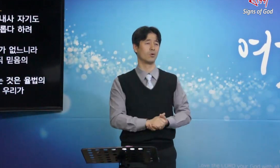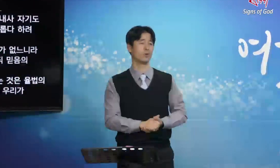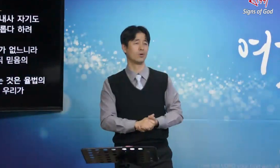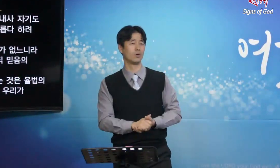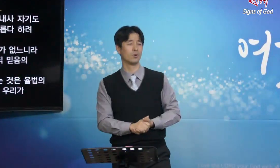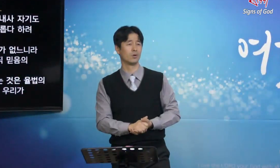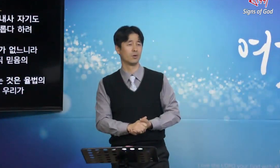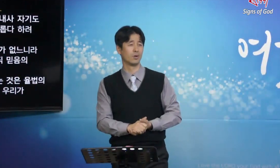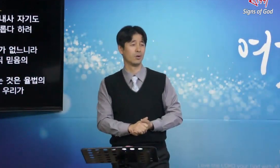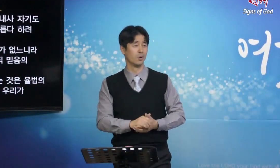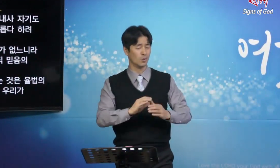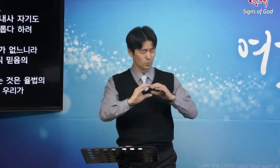소통.